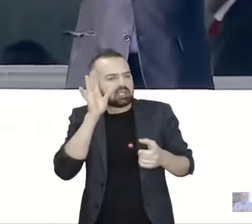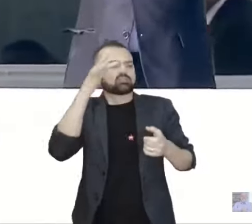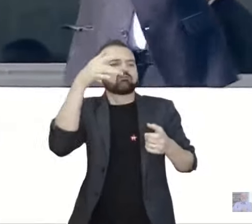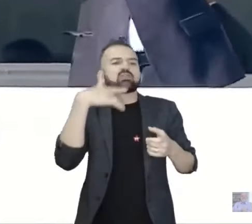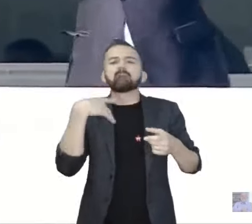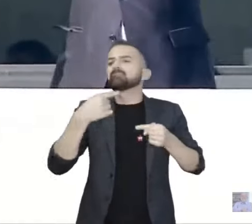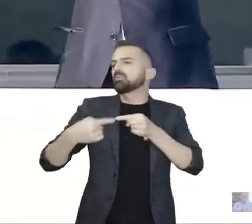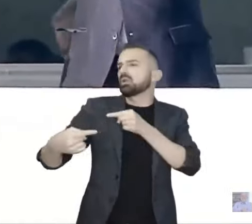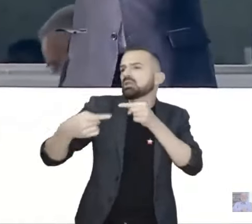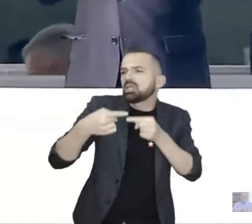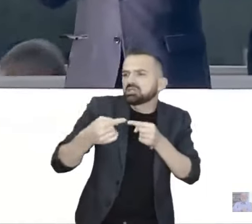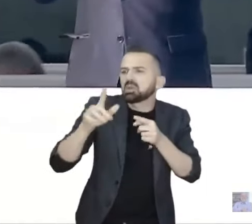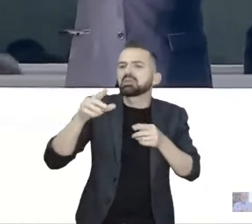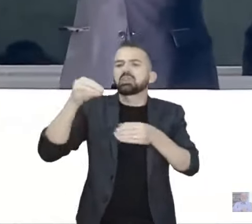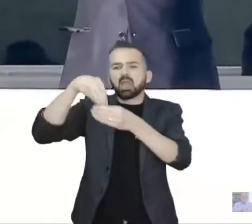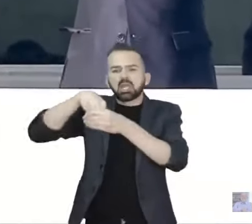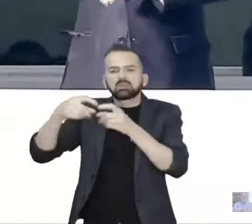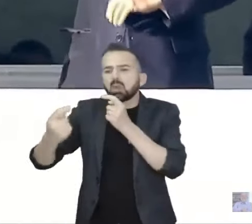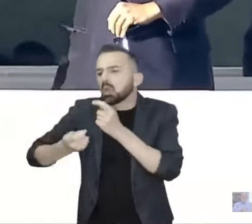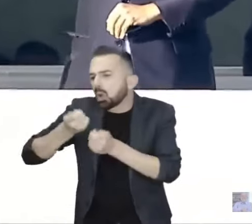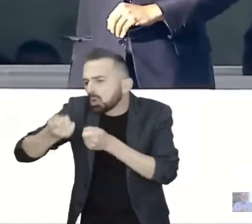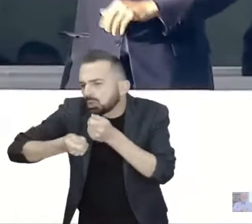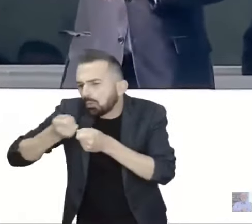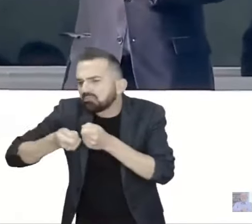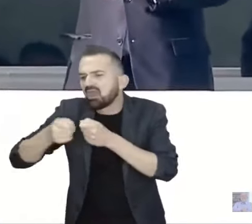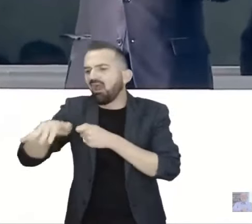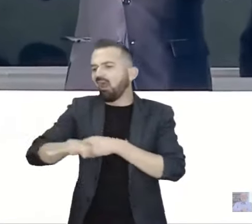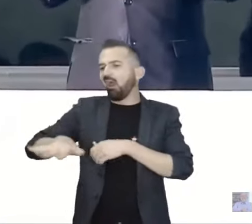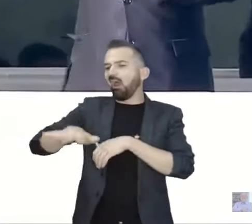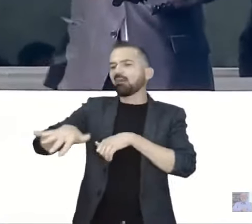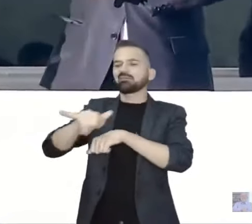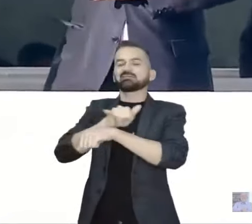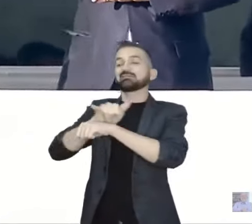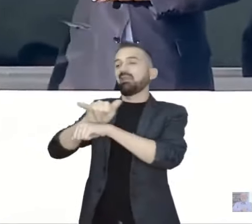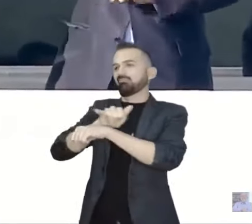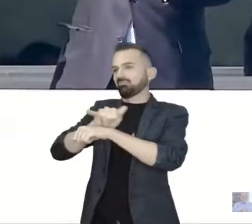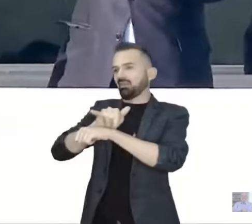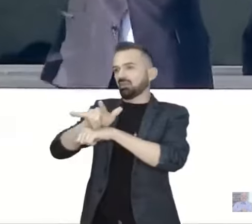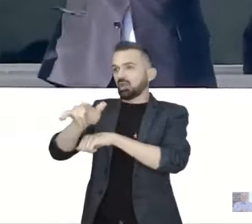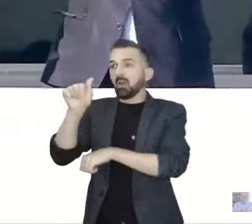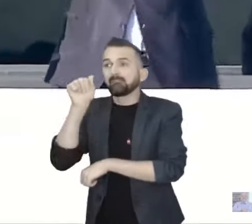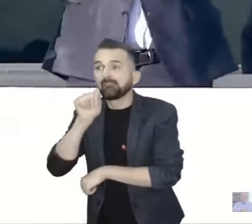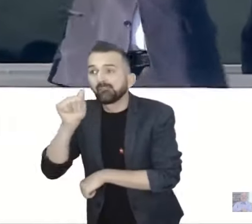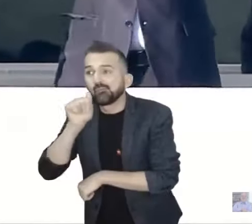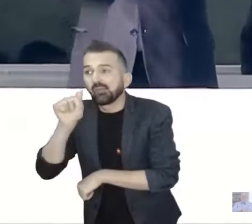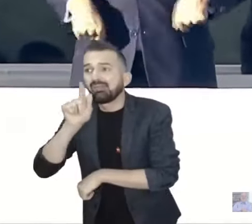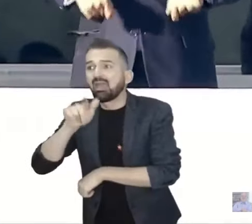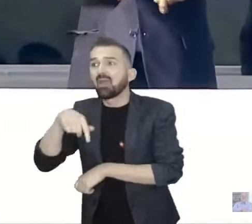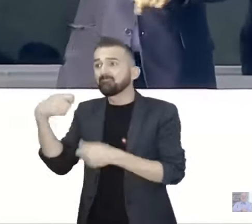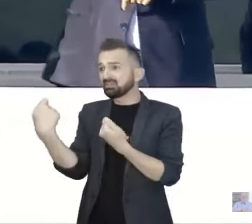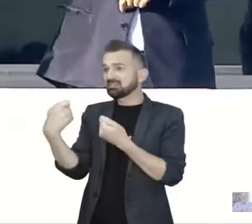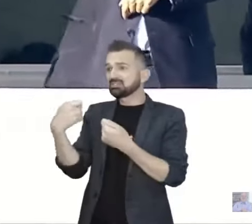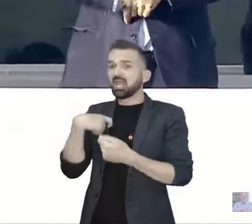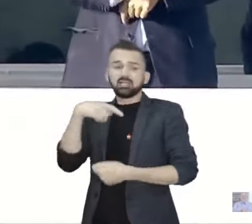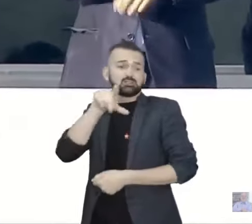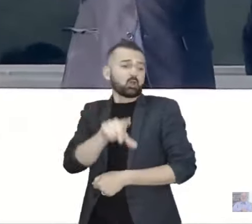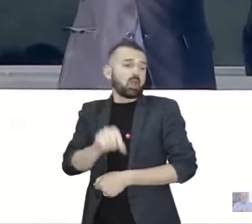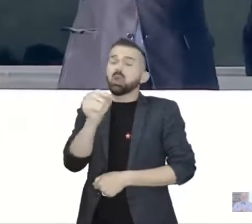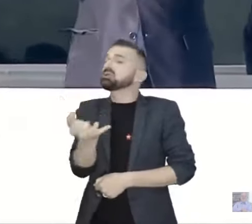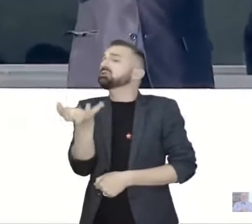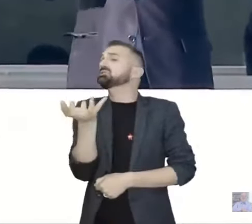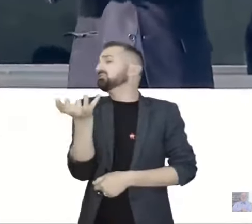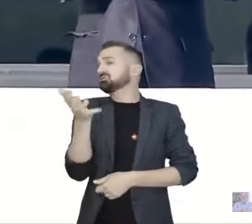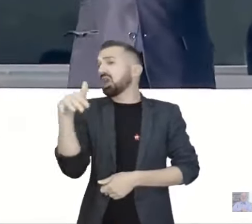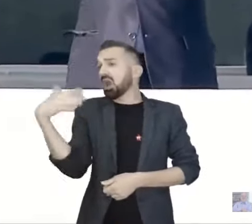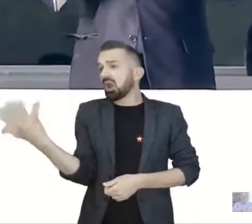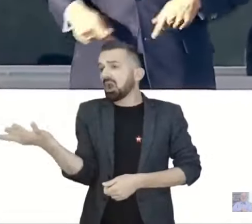economia, em todas as áreas estratégicas. As mulheres devem ser o que elas quiserem ser, devem estar onde quiserem